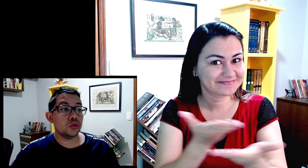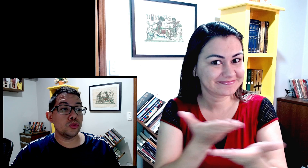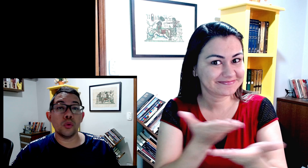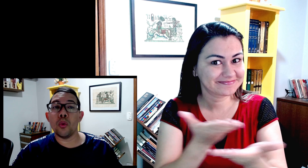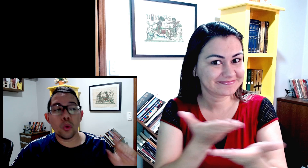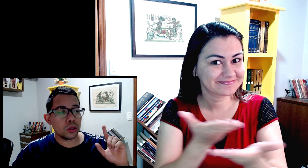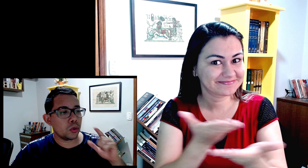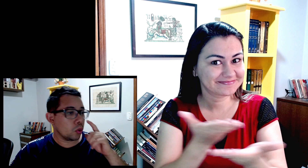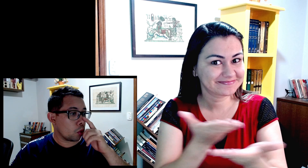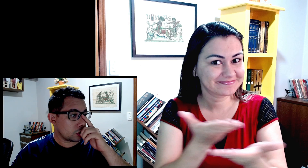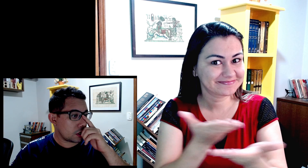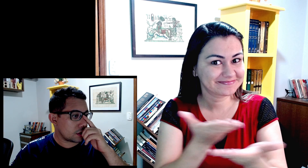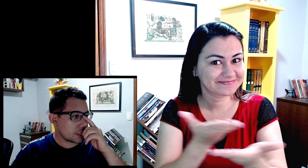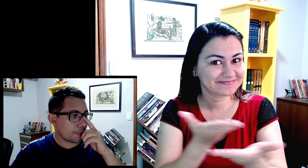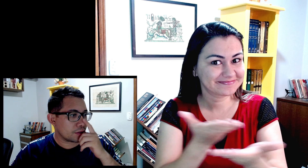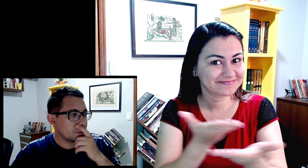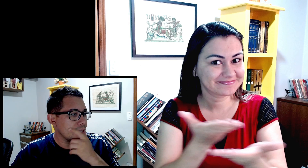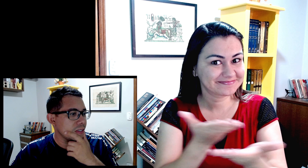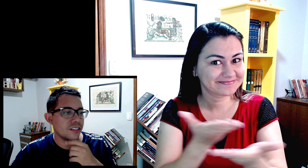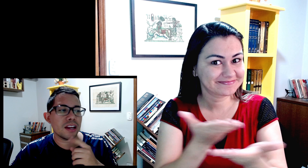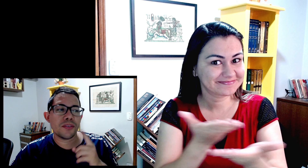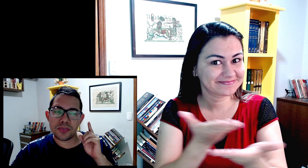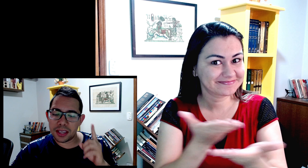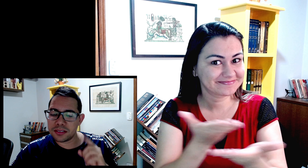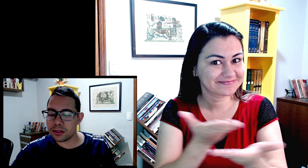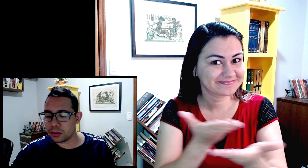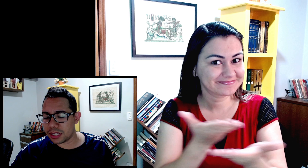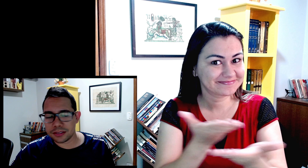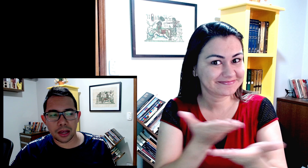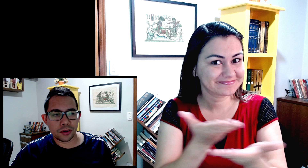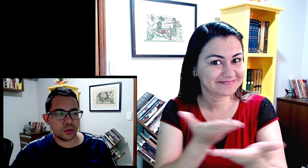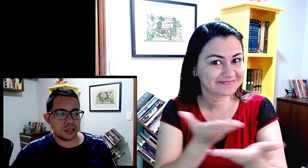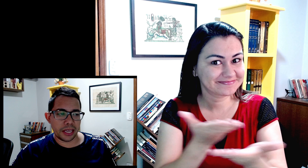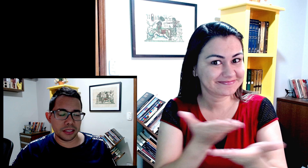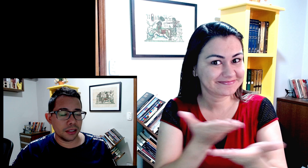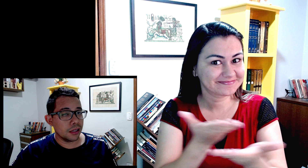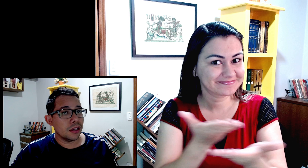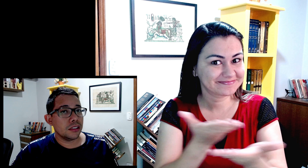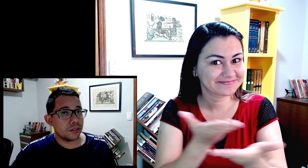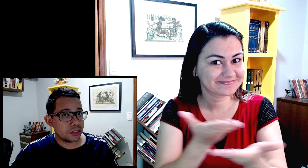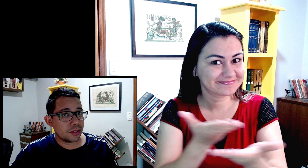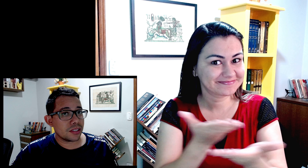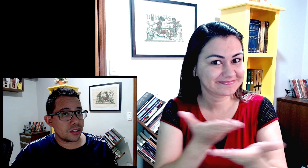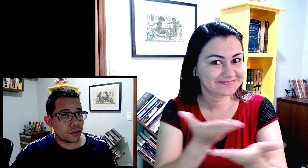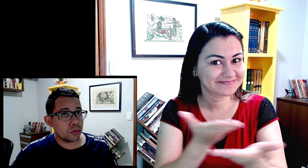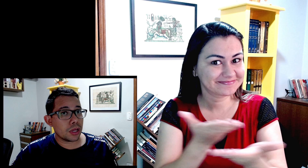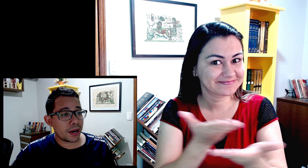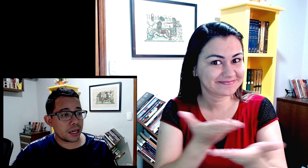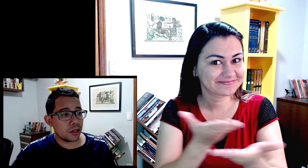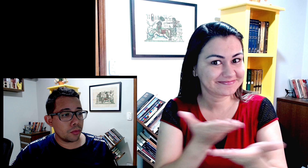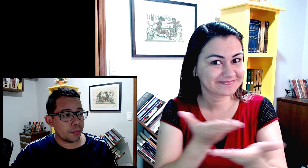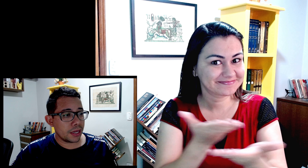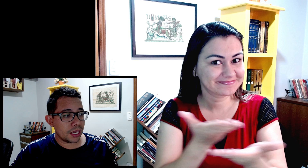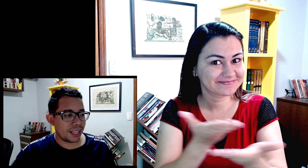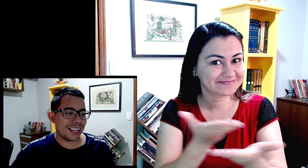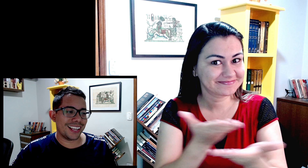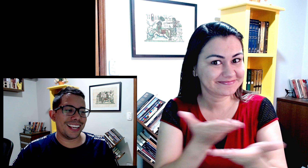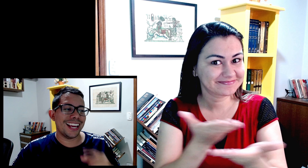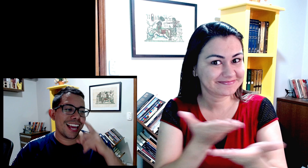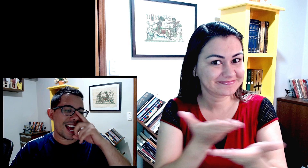Isso, outro ensinamento que a gente já fez nas outras aulas do Esquenta. Se você não assistiu, tá marcando bobeira, hein? A